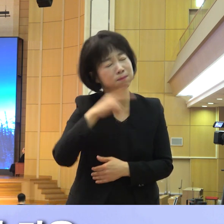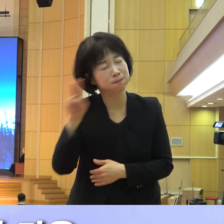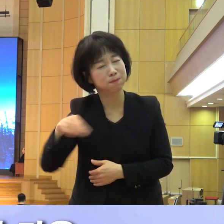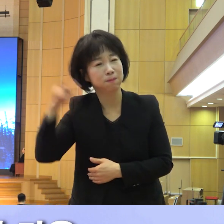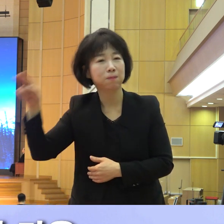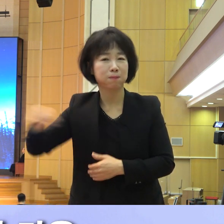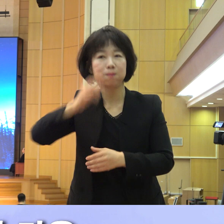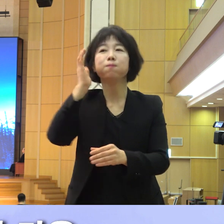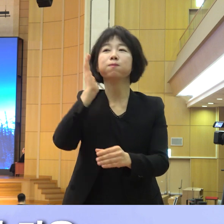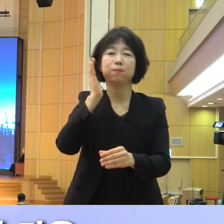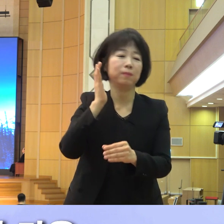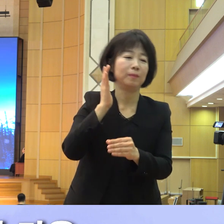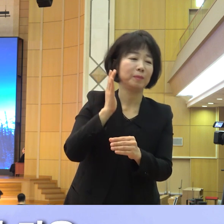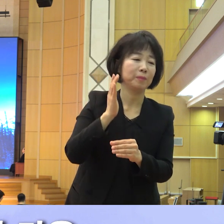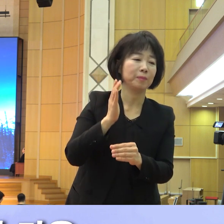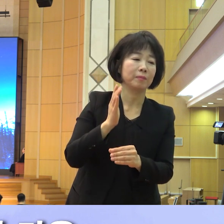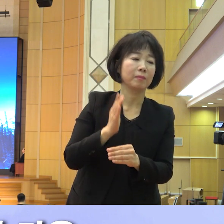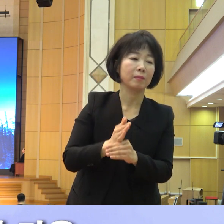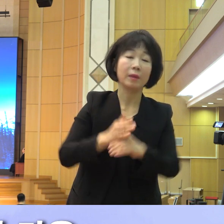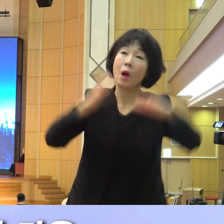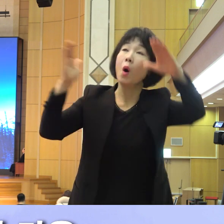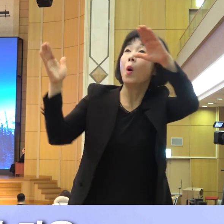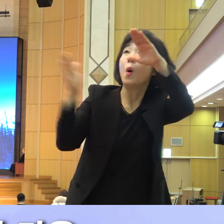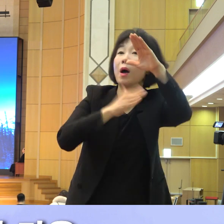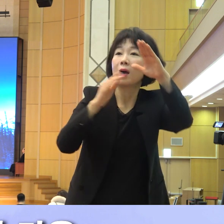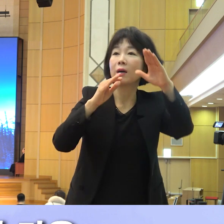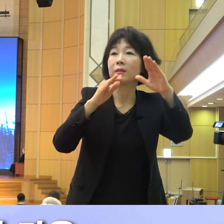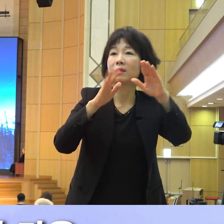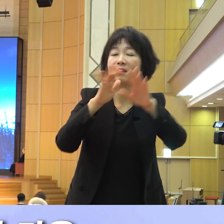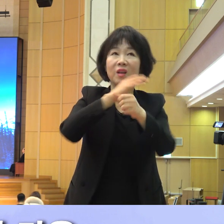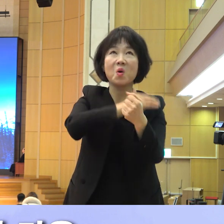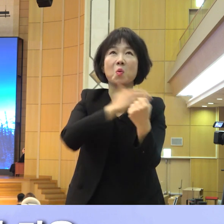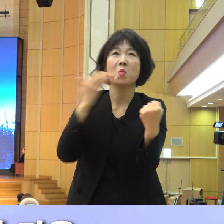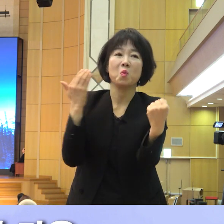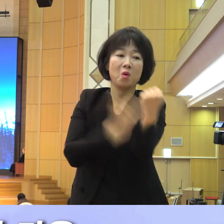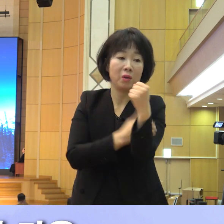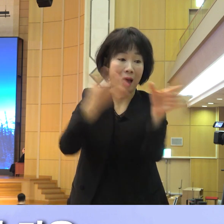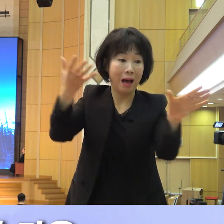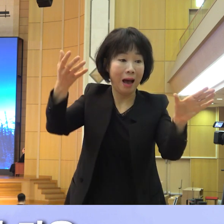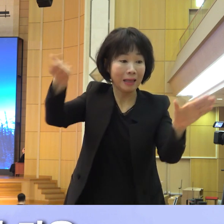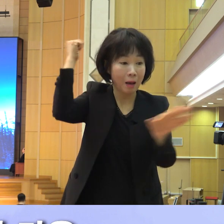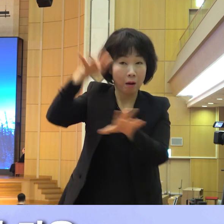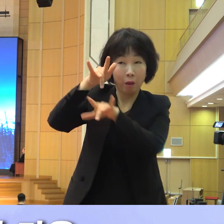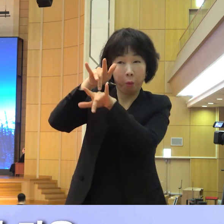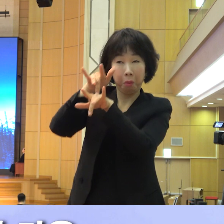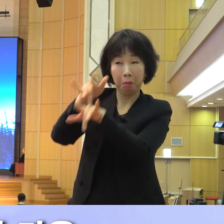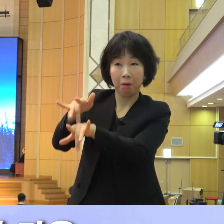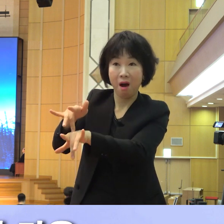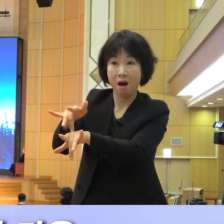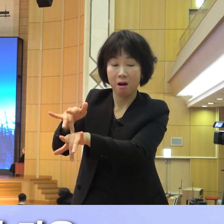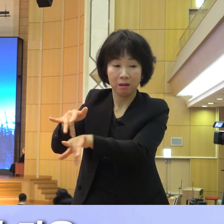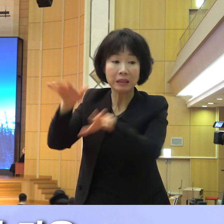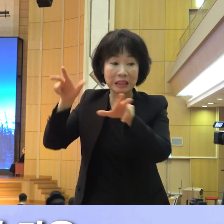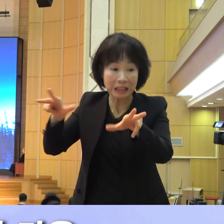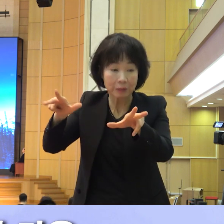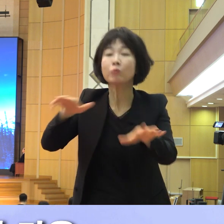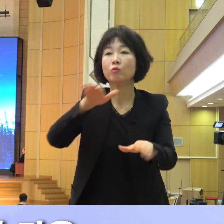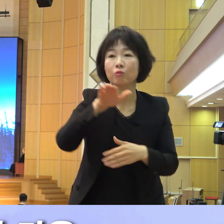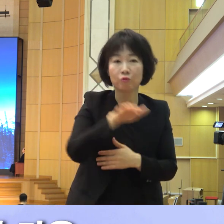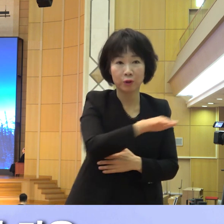머뭇거리고 있네. 공중의 권세 잡은 자